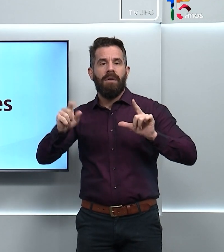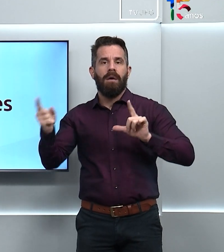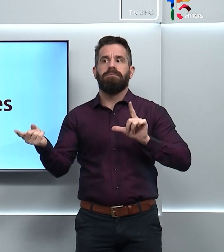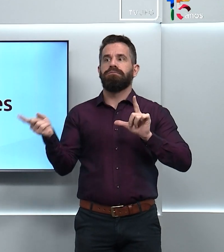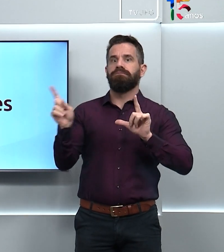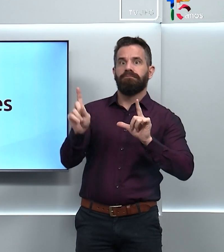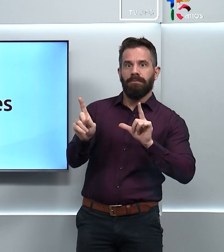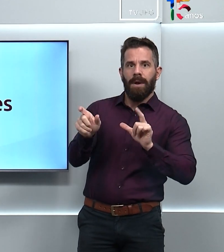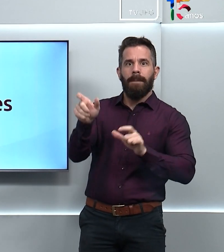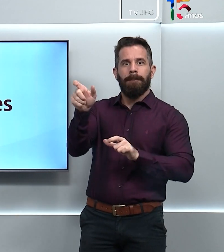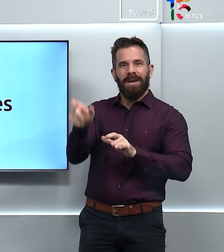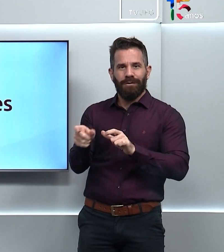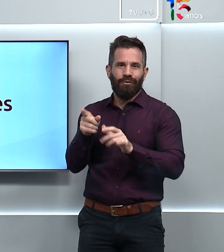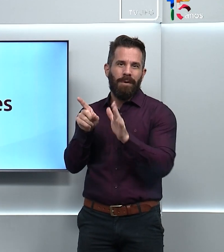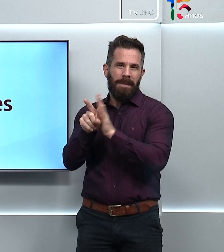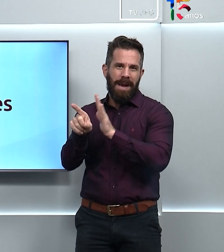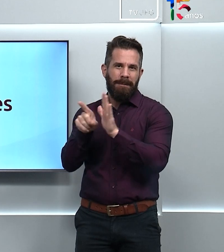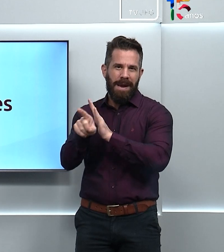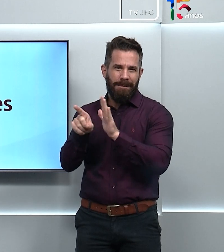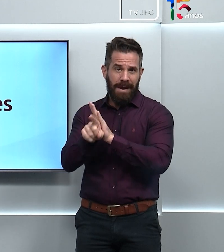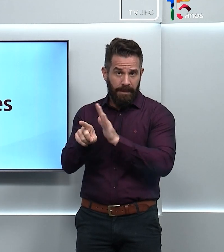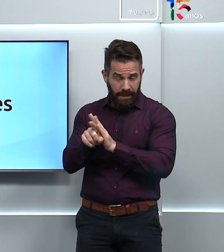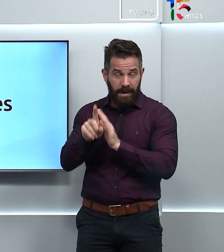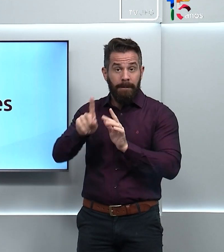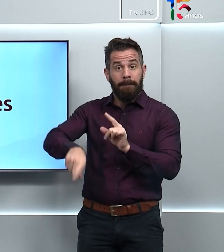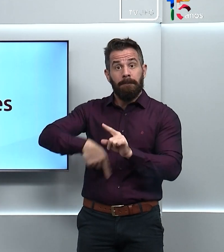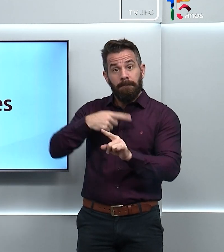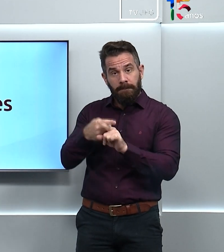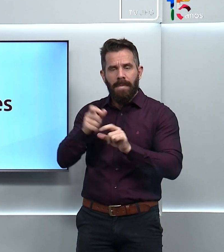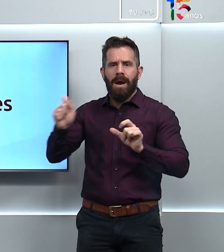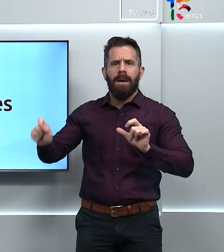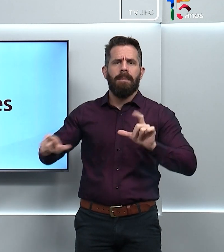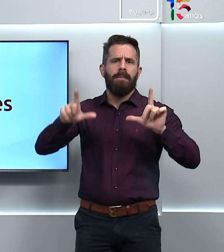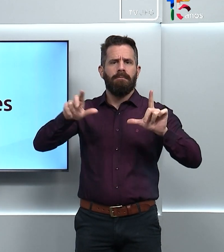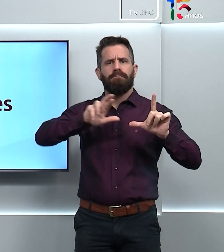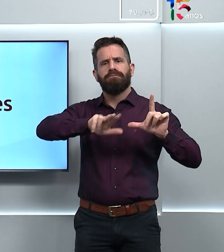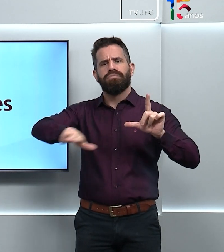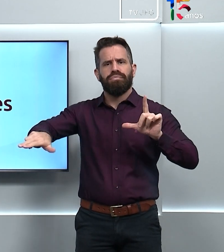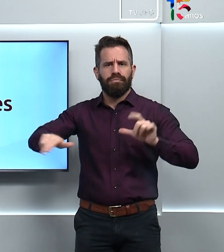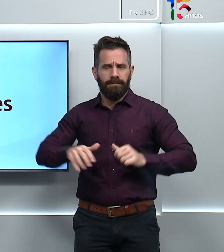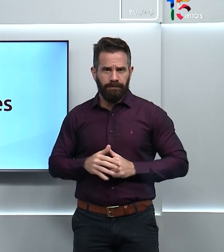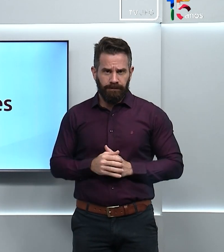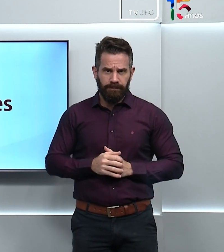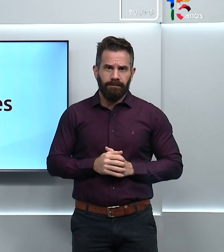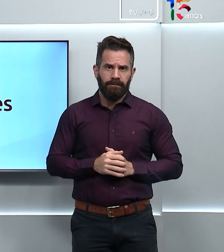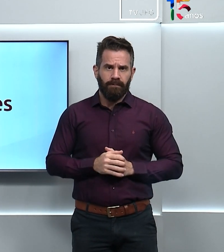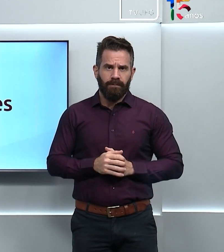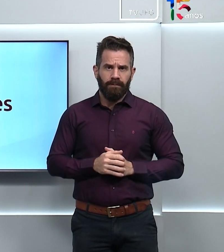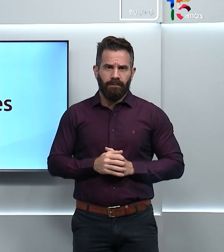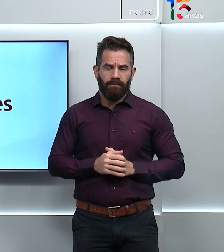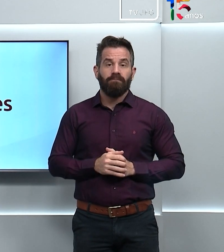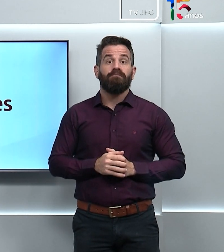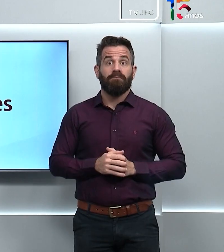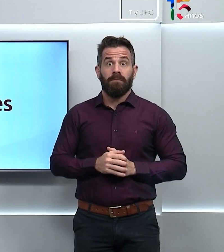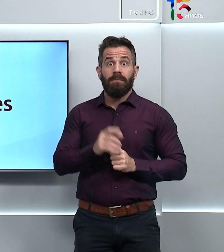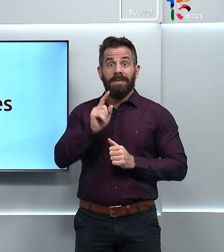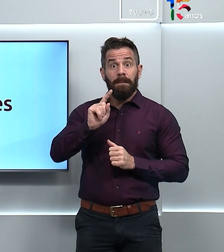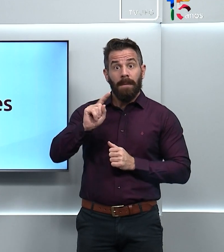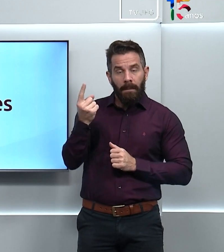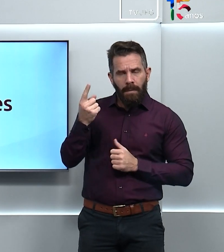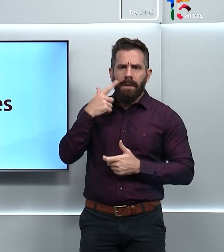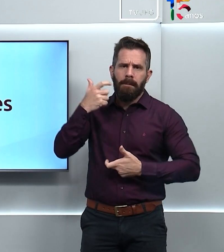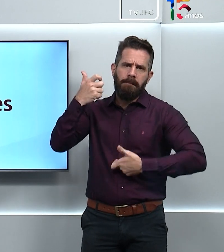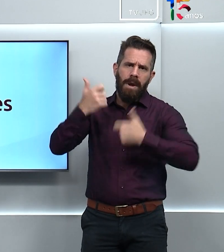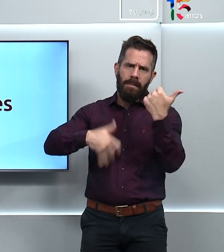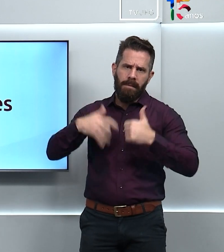ser inseridas a nossa entrevistada de hoje e também os nossos conteúdos. Nós vamos começar o programa com